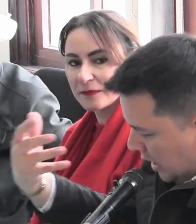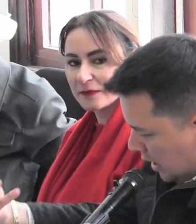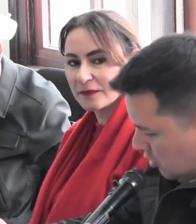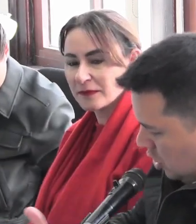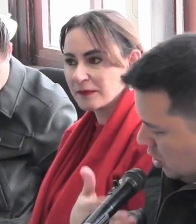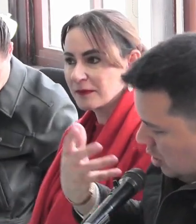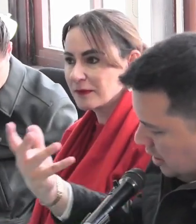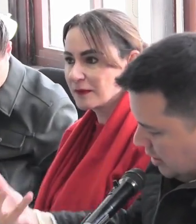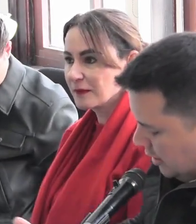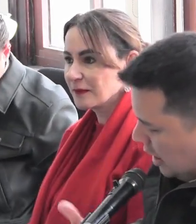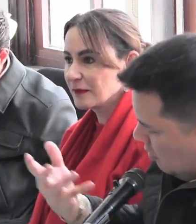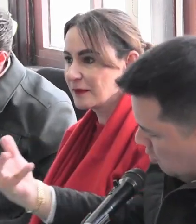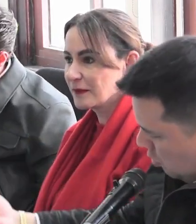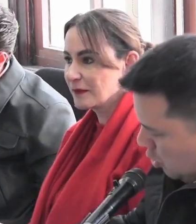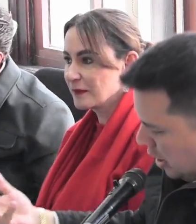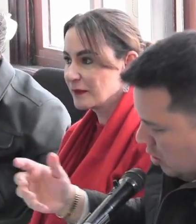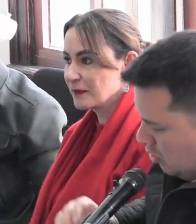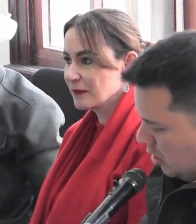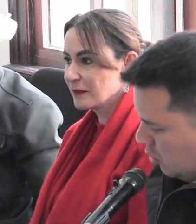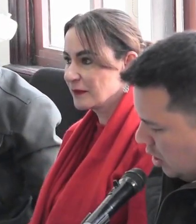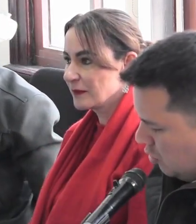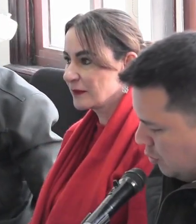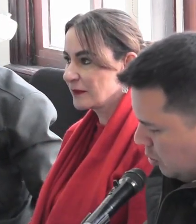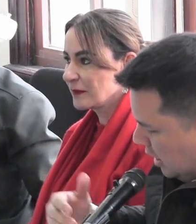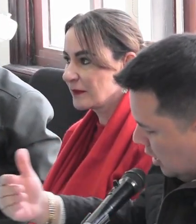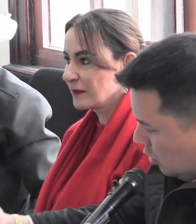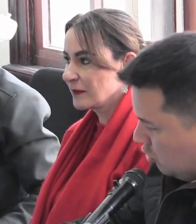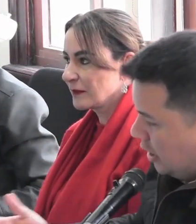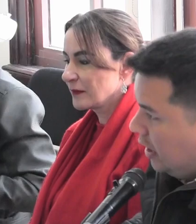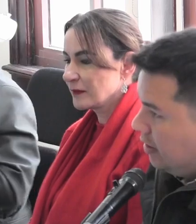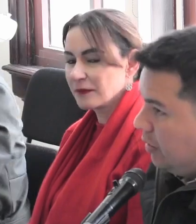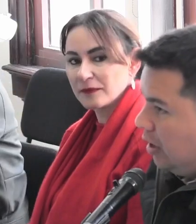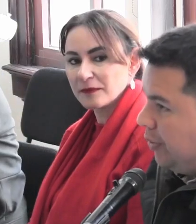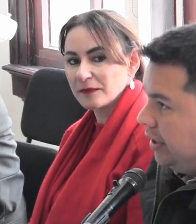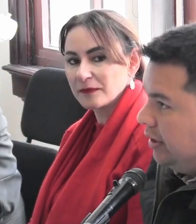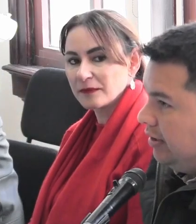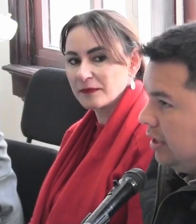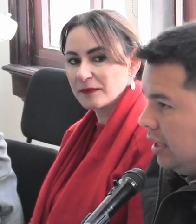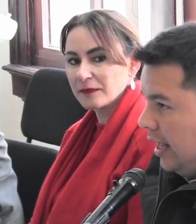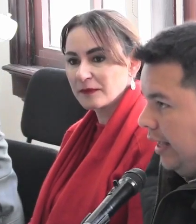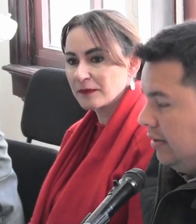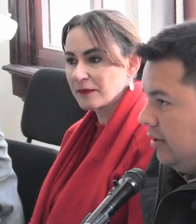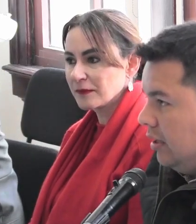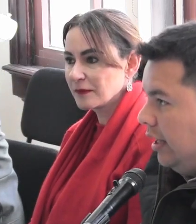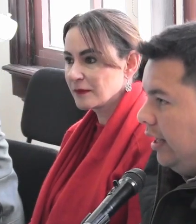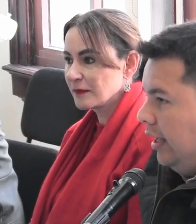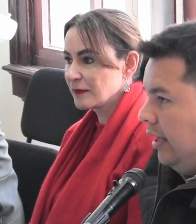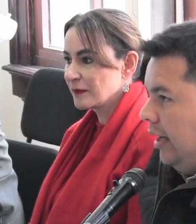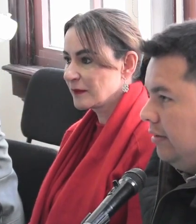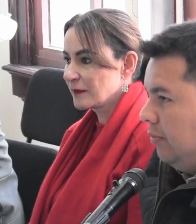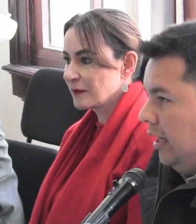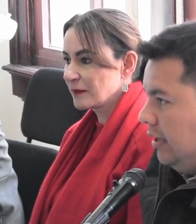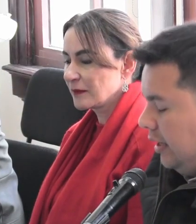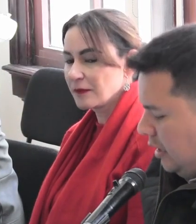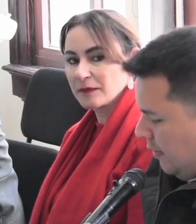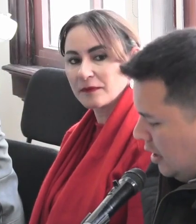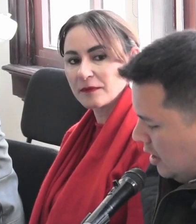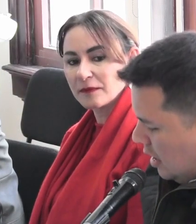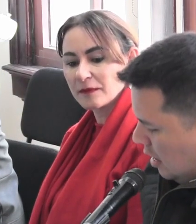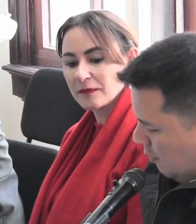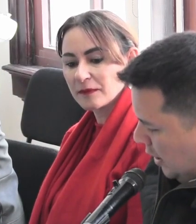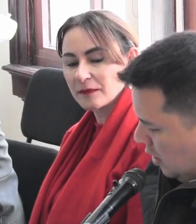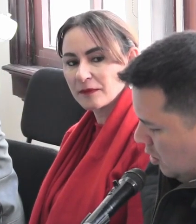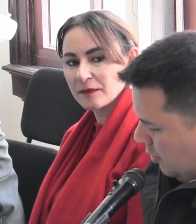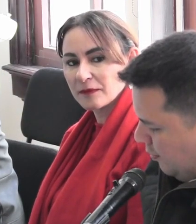infraestructura, de planeación, etcétera, muy reconocido en la educación pública, incluso aquí en la Asamblea de Representantes, Asamblea